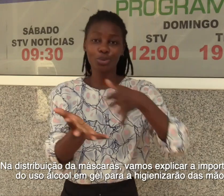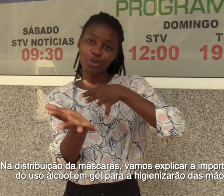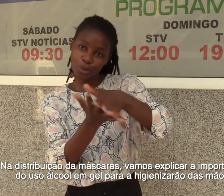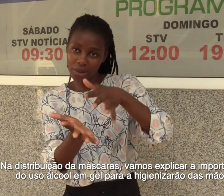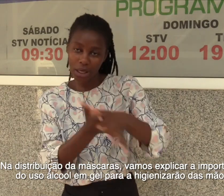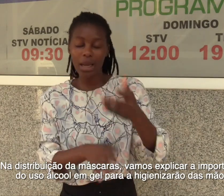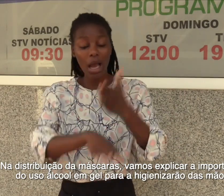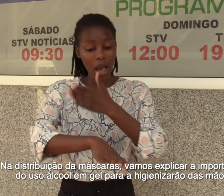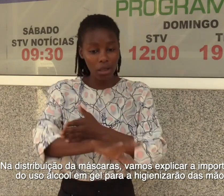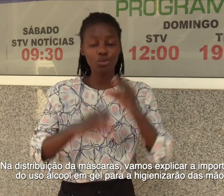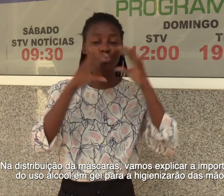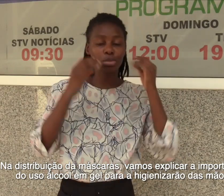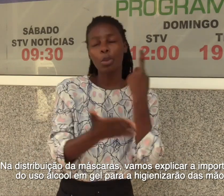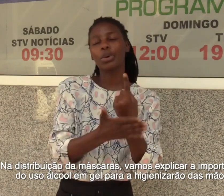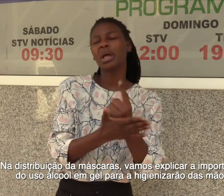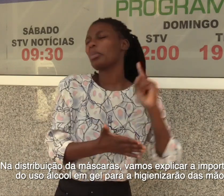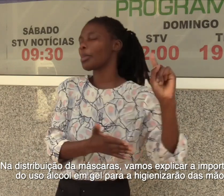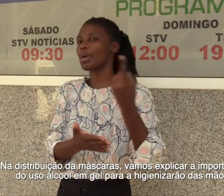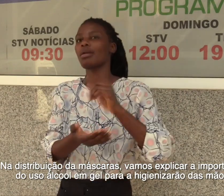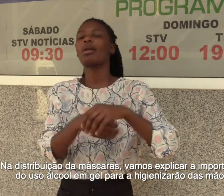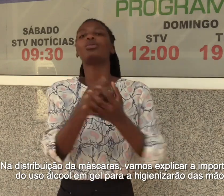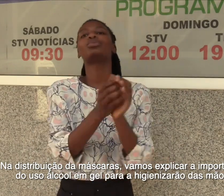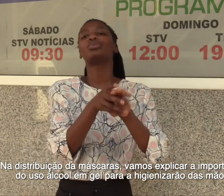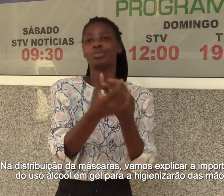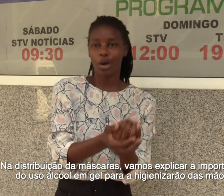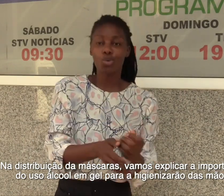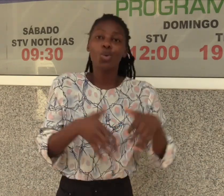na higienização das mãos.